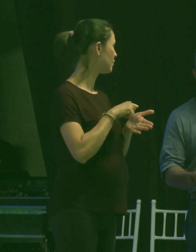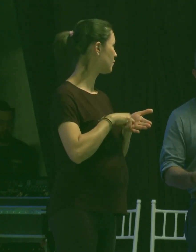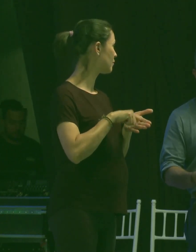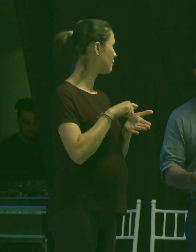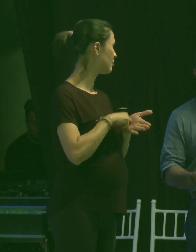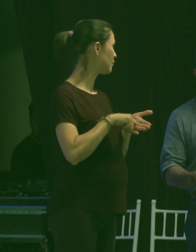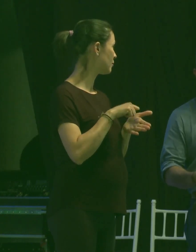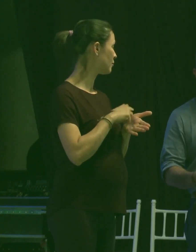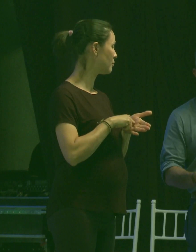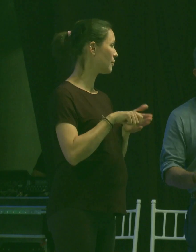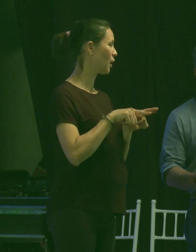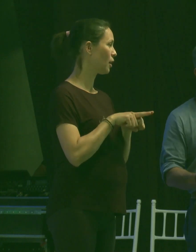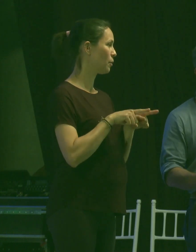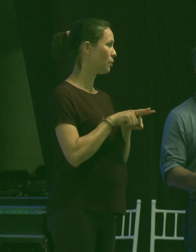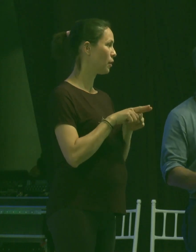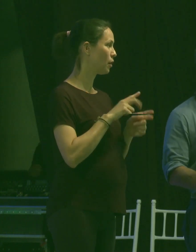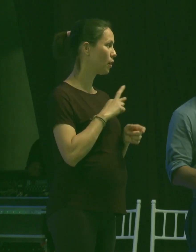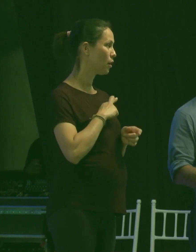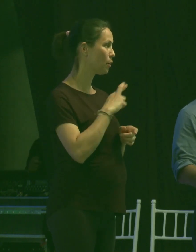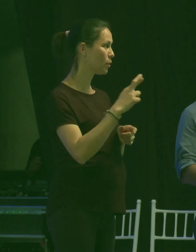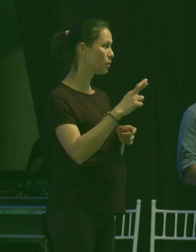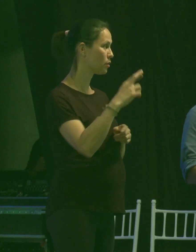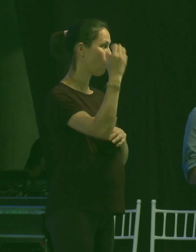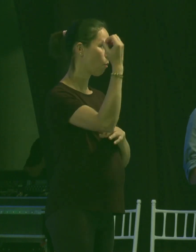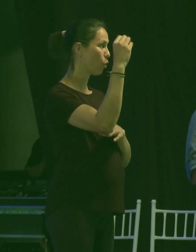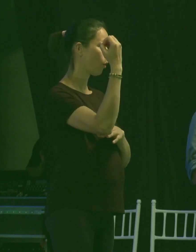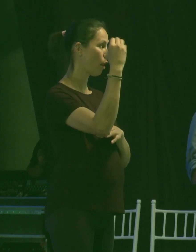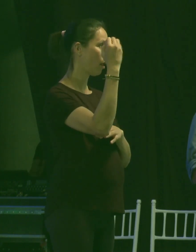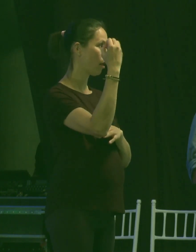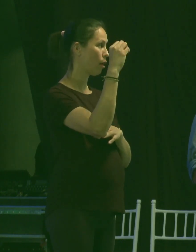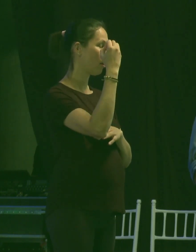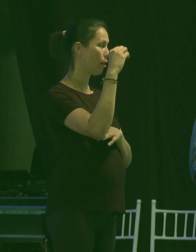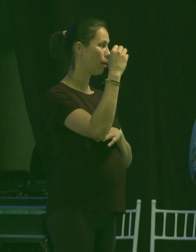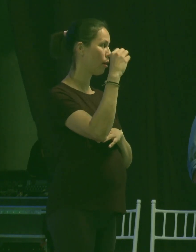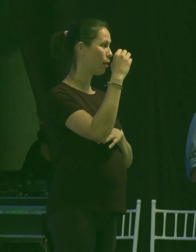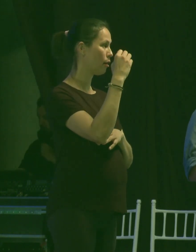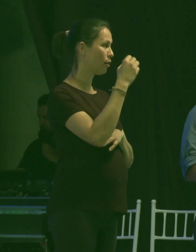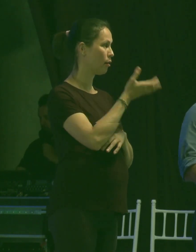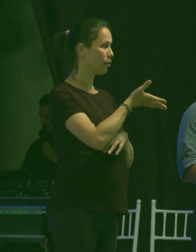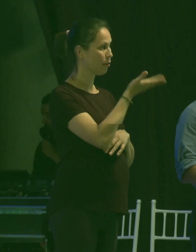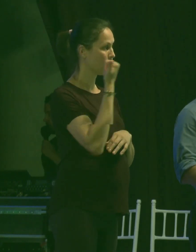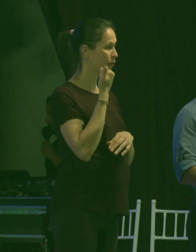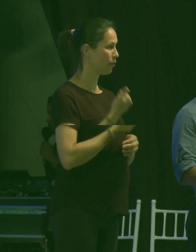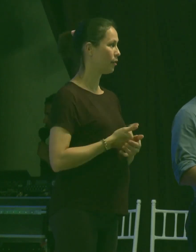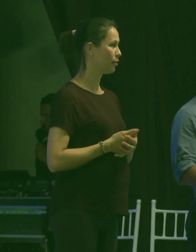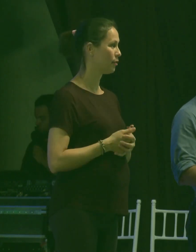Amarra, representando a capital, Porto Alegre. Venham para cá, gente.